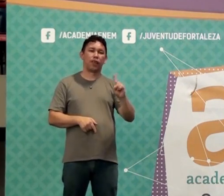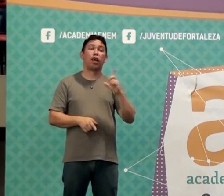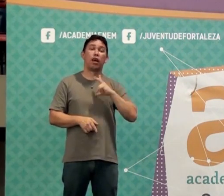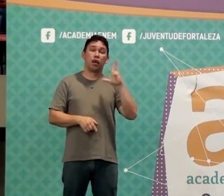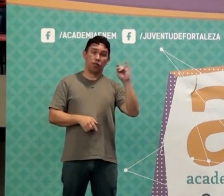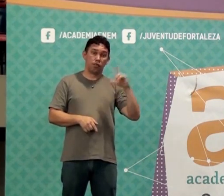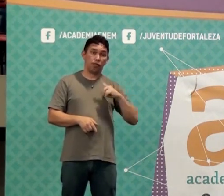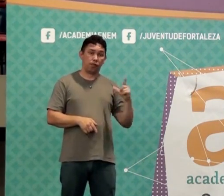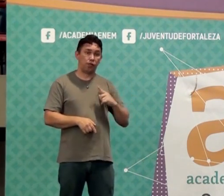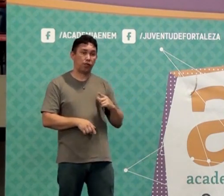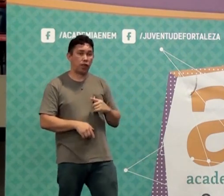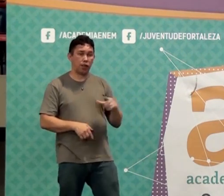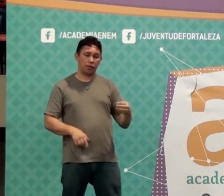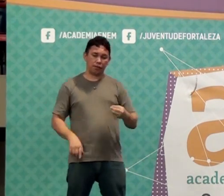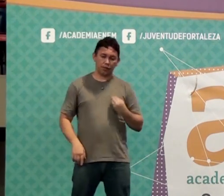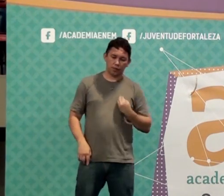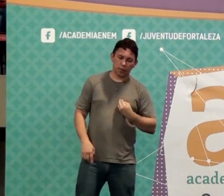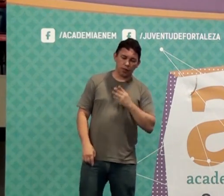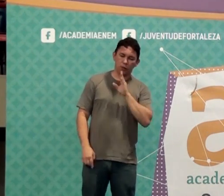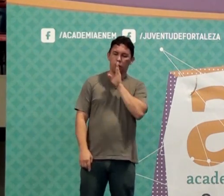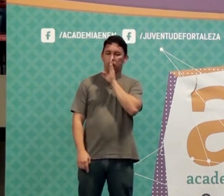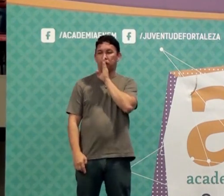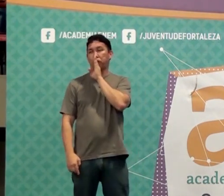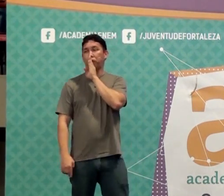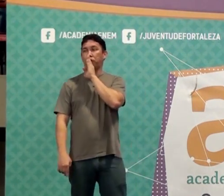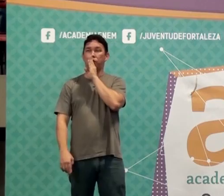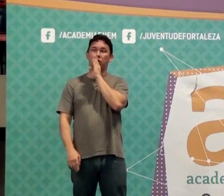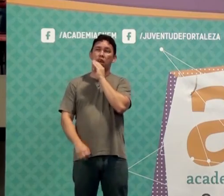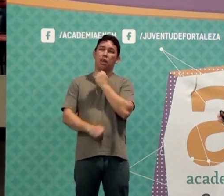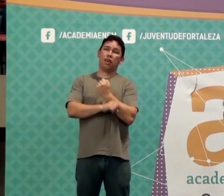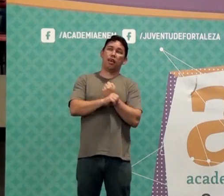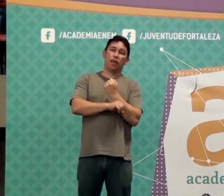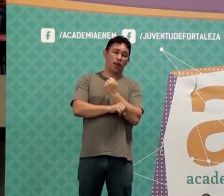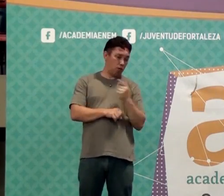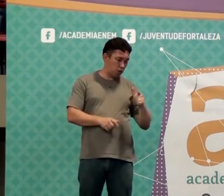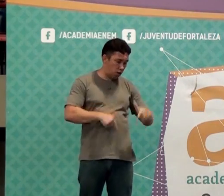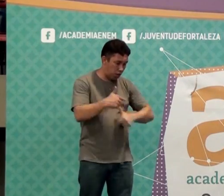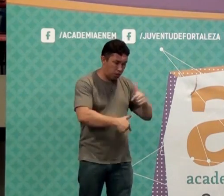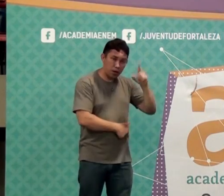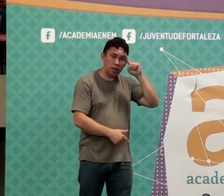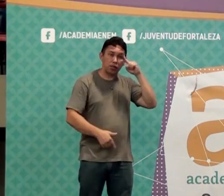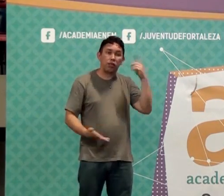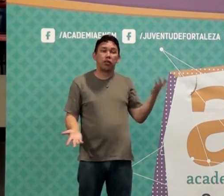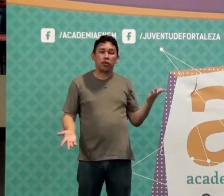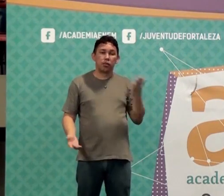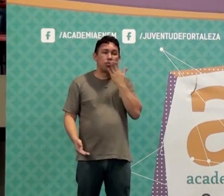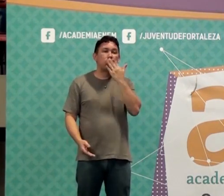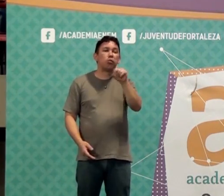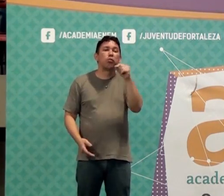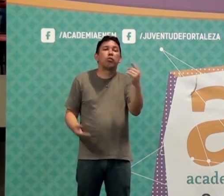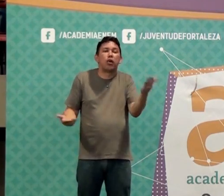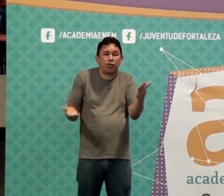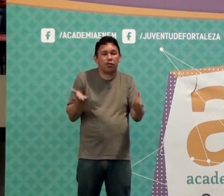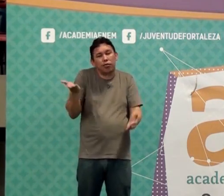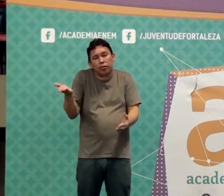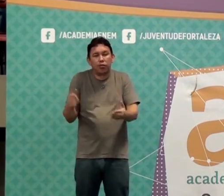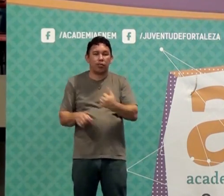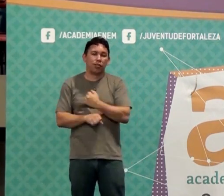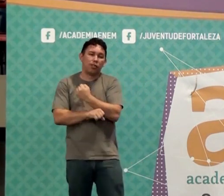invadirem, quem vai para a guerra é ele. É, mas a possibilidade de invadir é remota. E